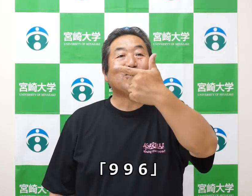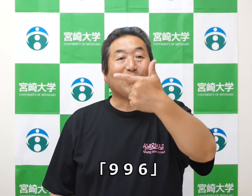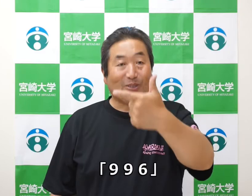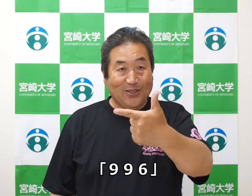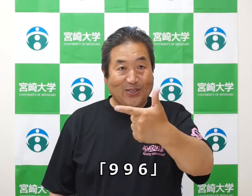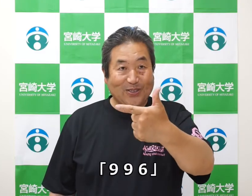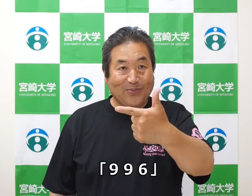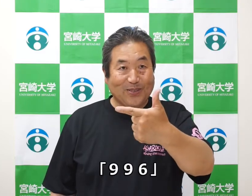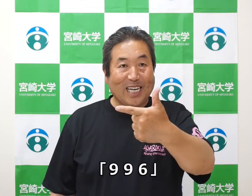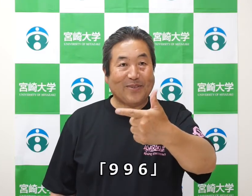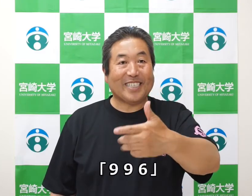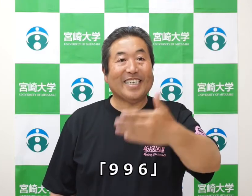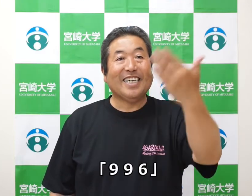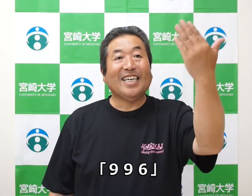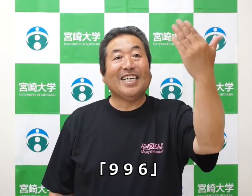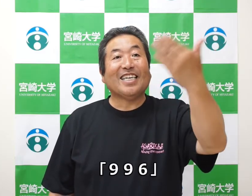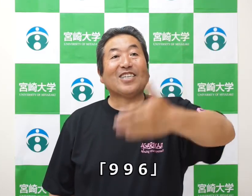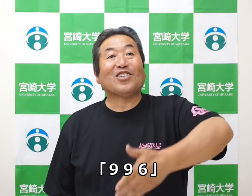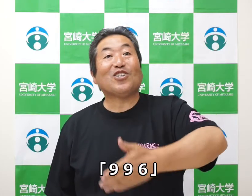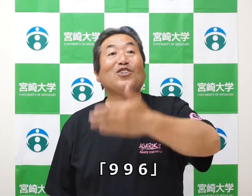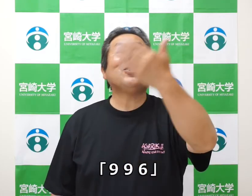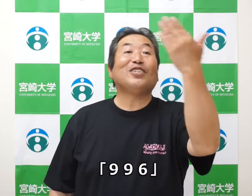96、もう一回いきます。